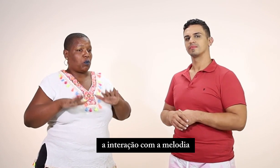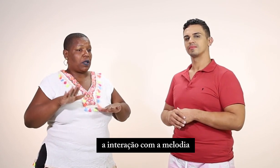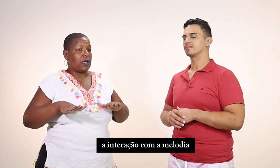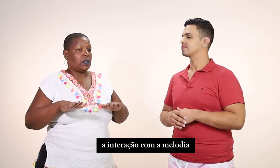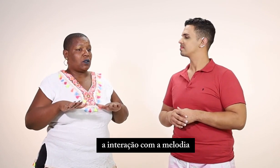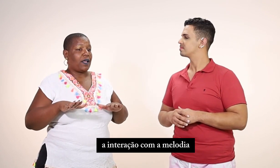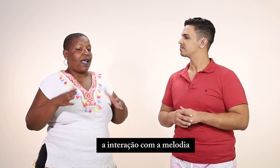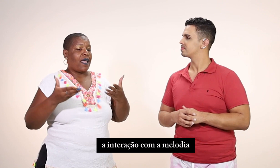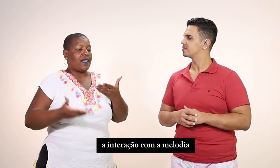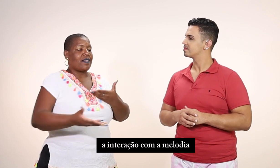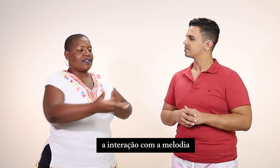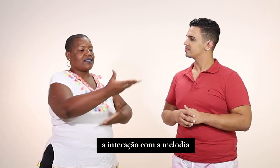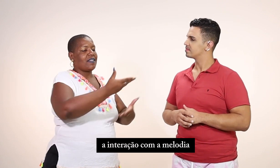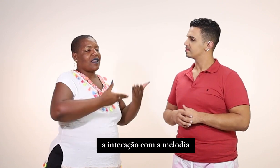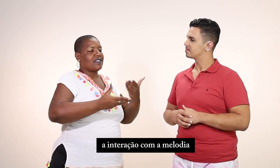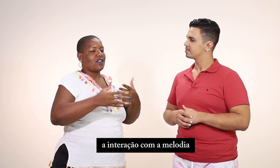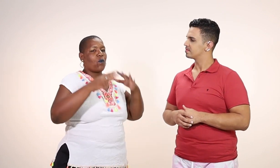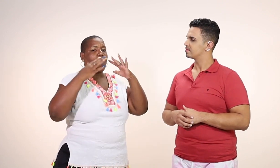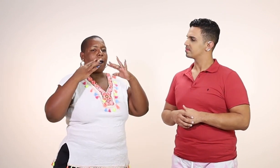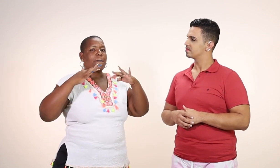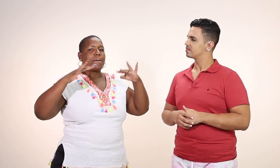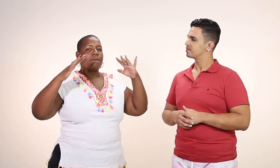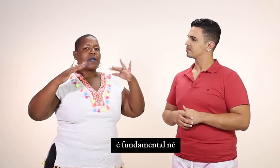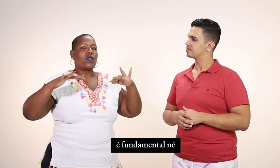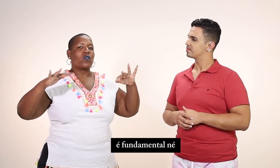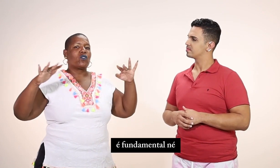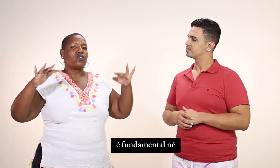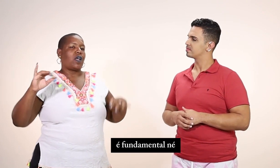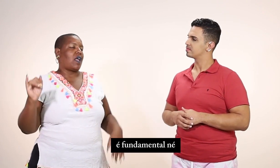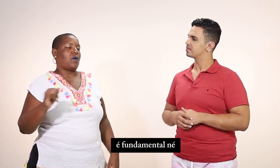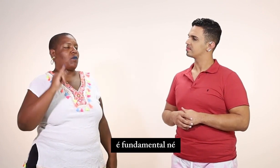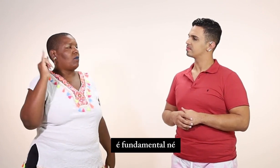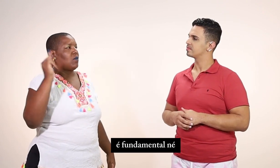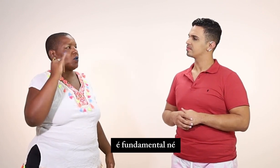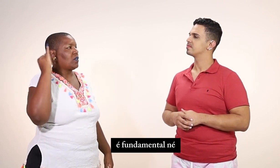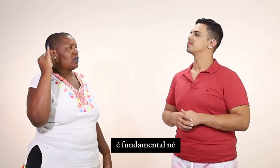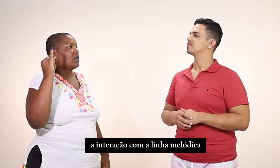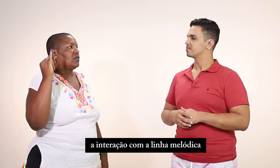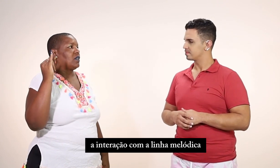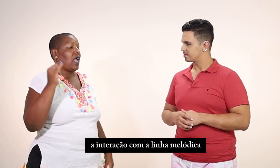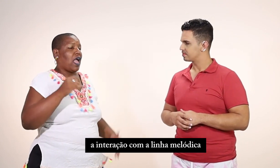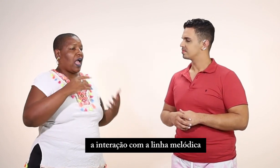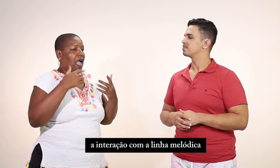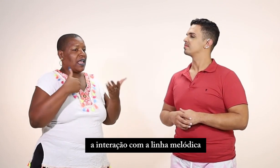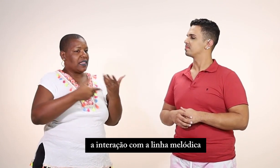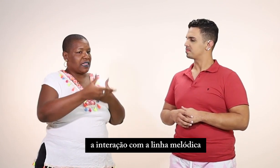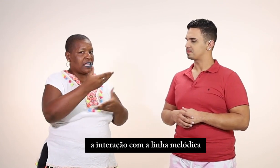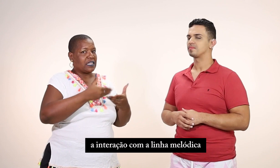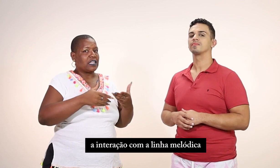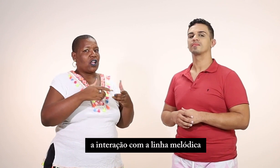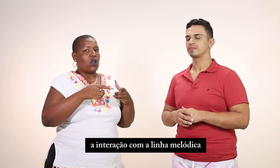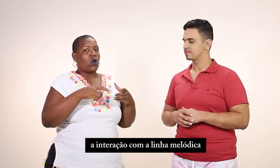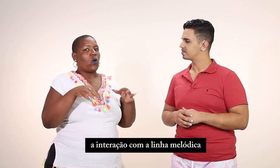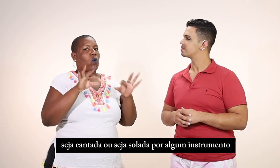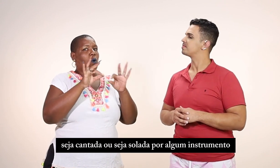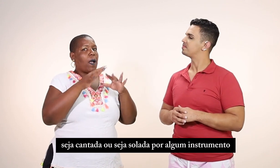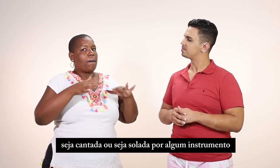a interação com a melodia é fundamental, né? A interação com a linha melódica, seja cantada